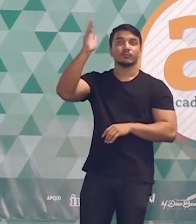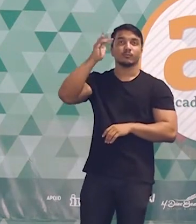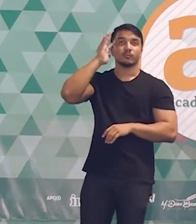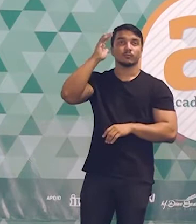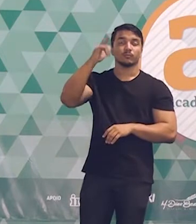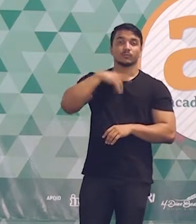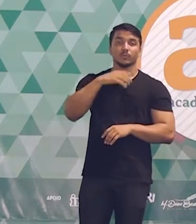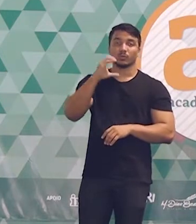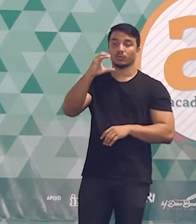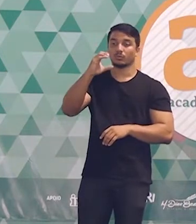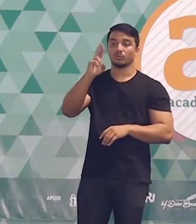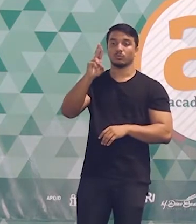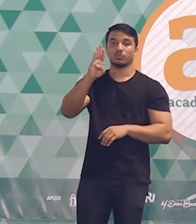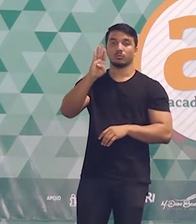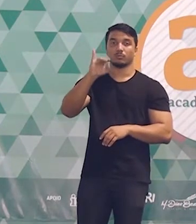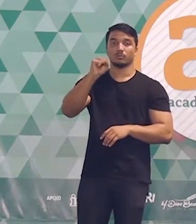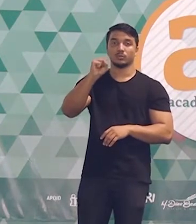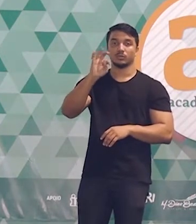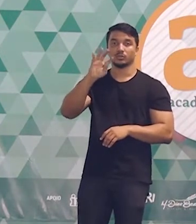pintura cubista,